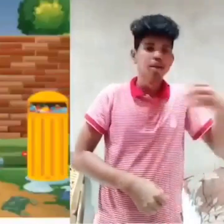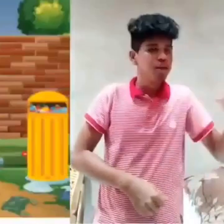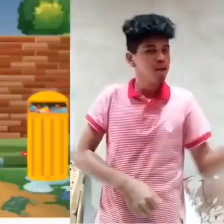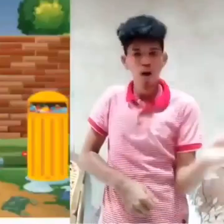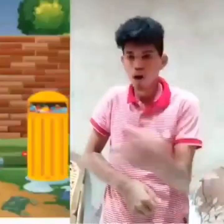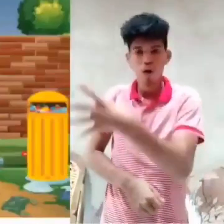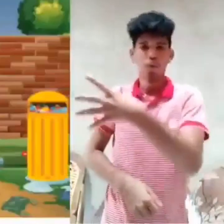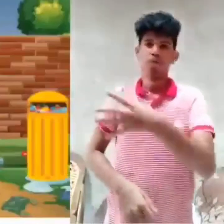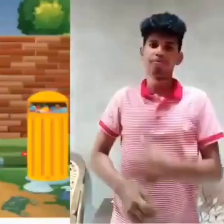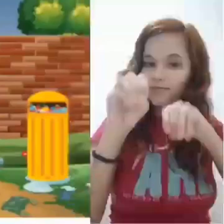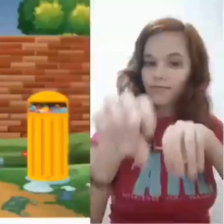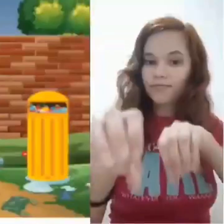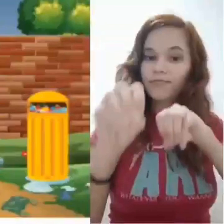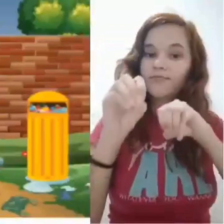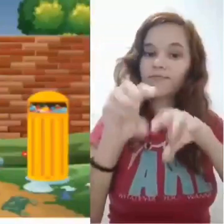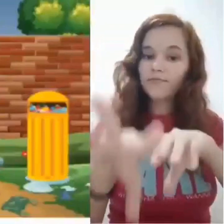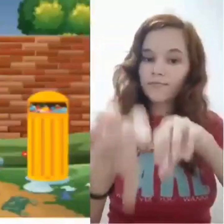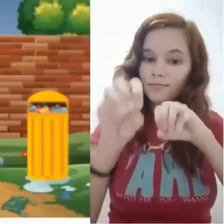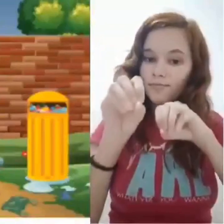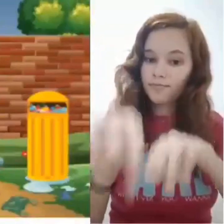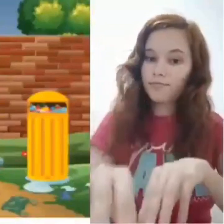jogar.